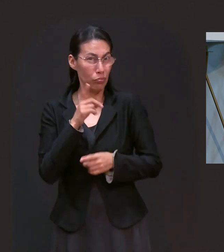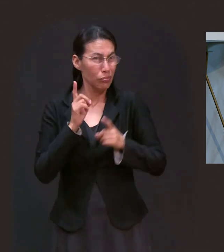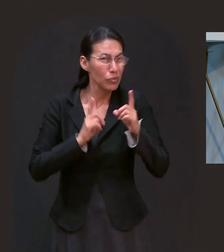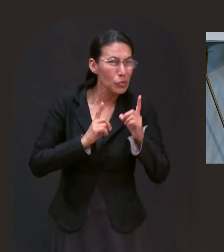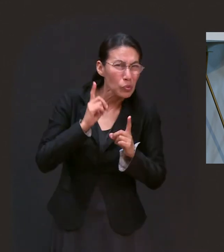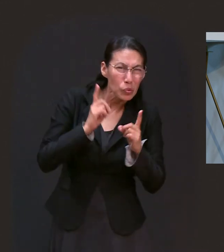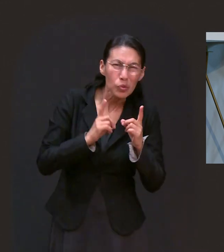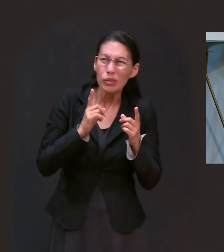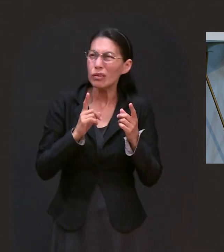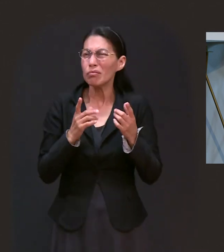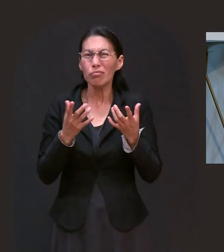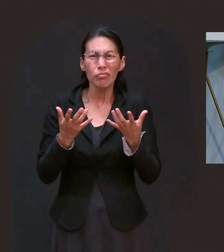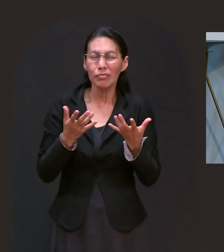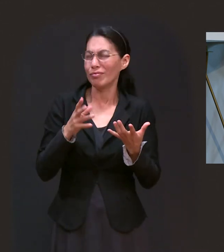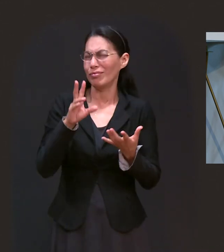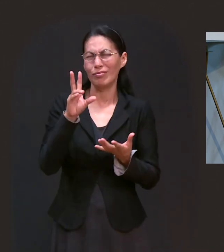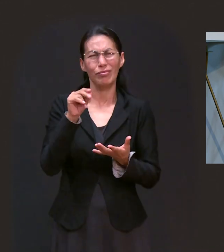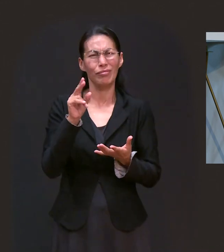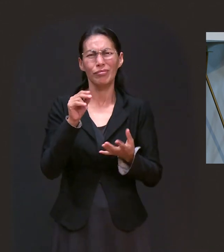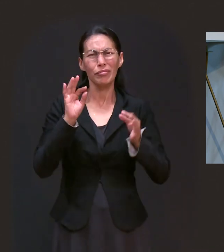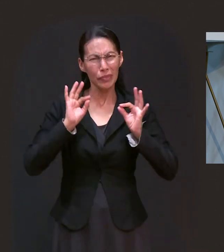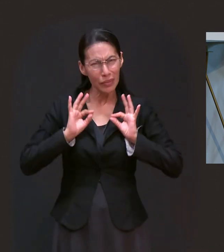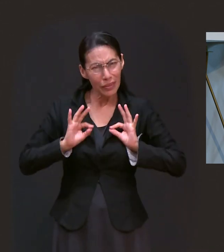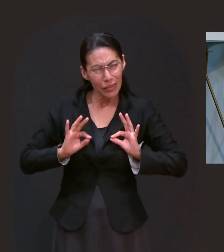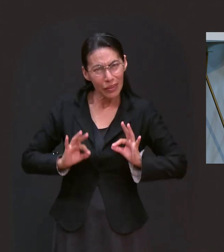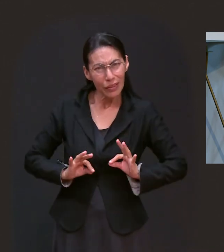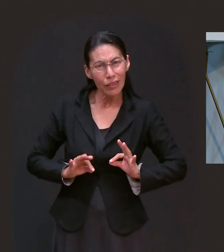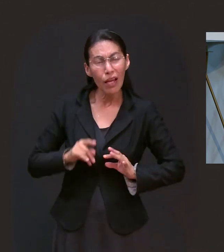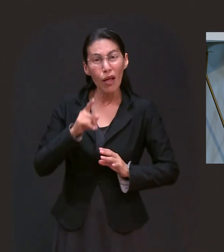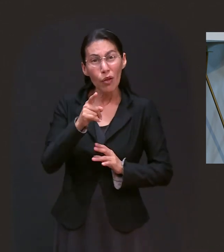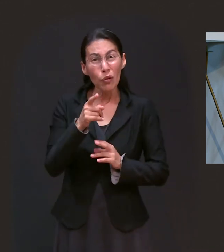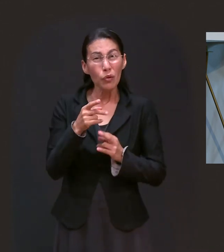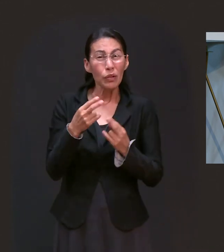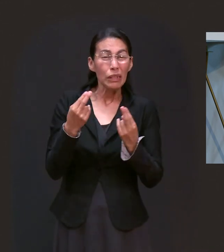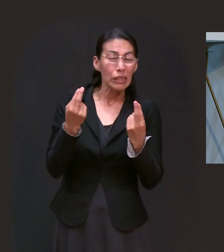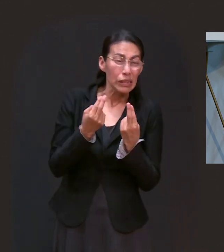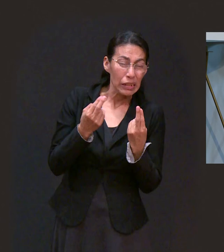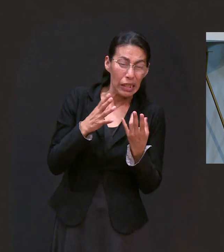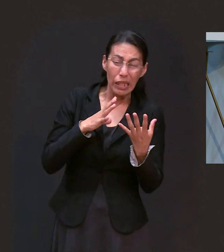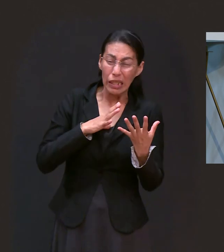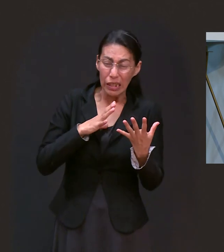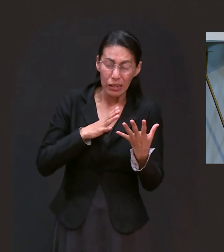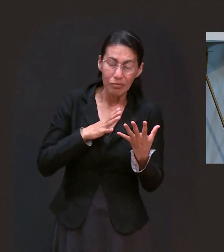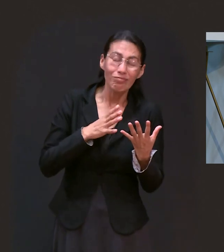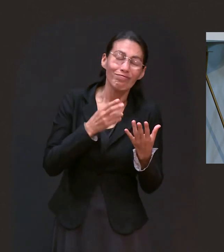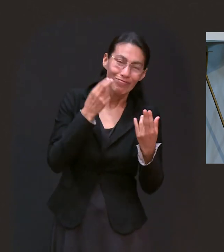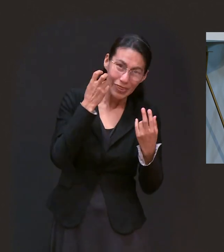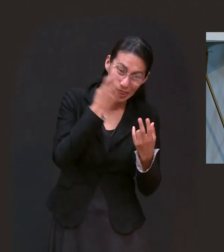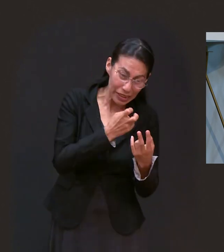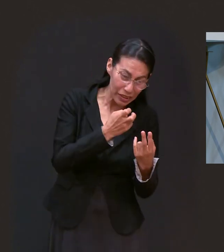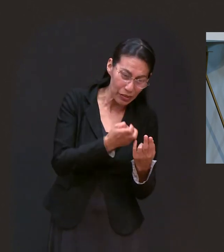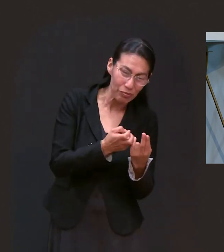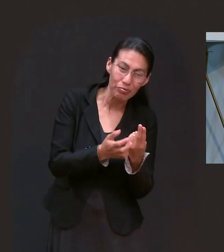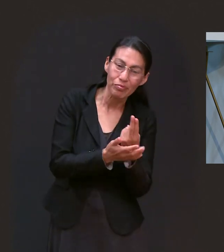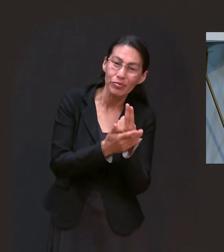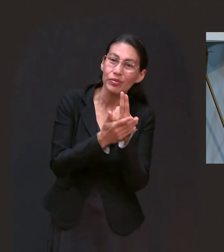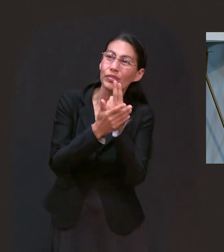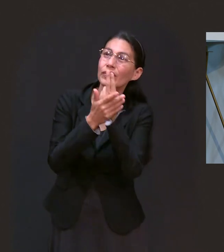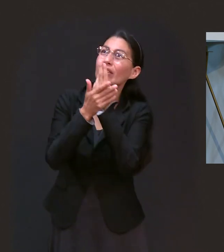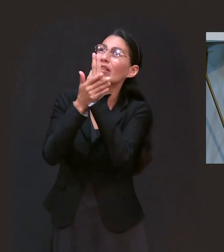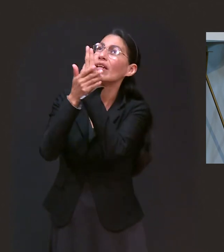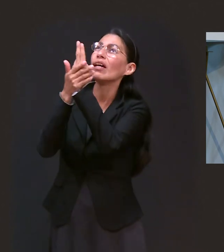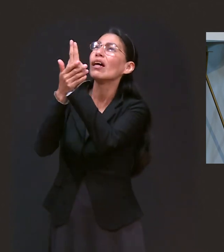directamente sin darle vueltas expresa tu necesidad a dios en oración